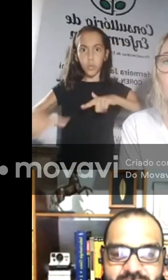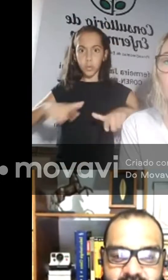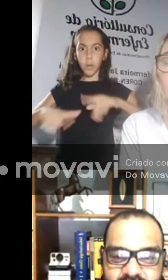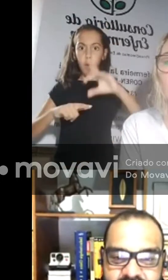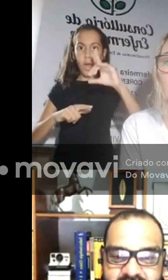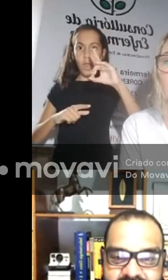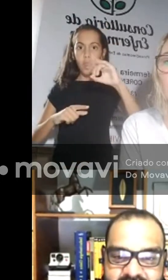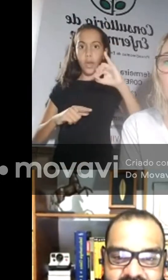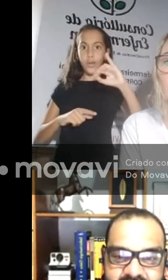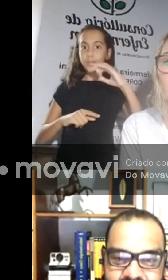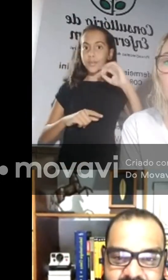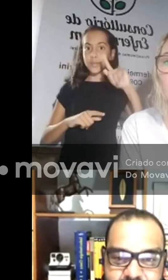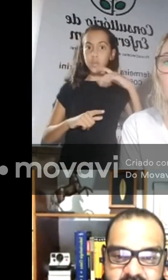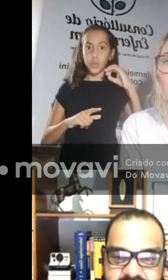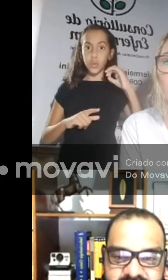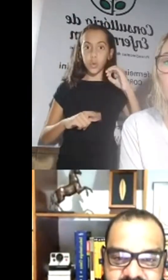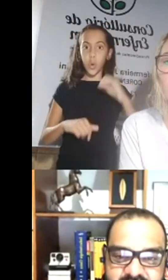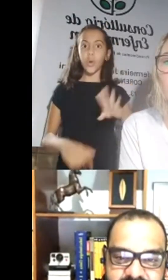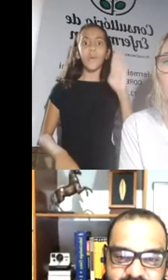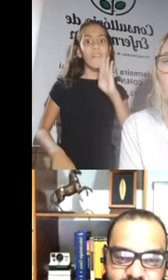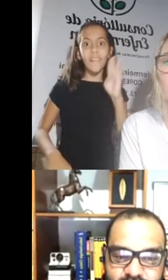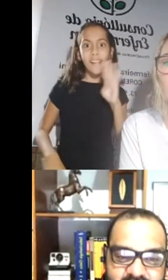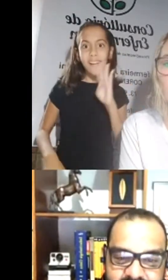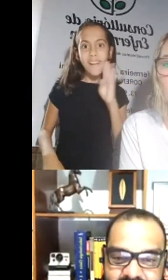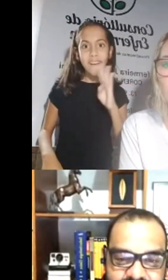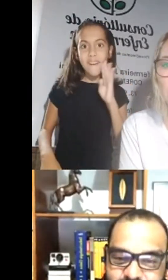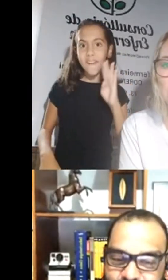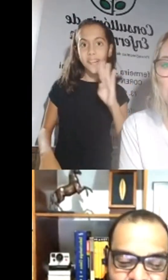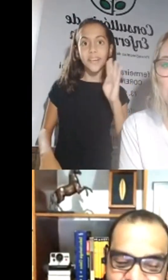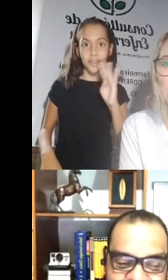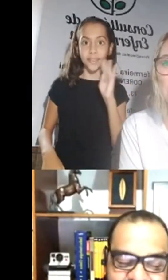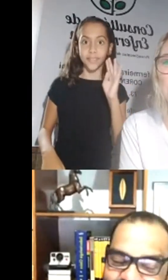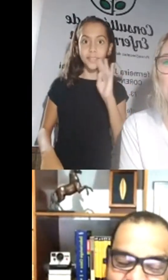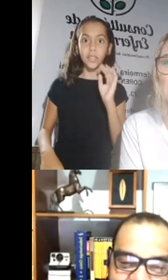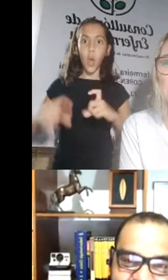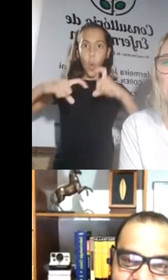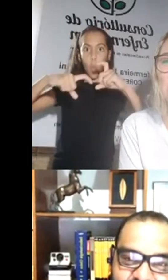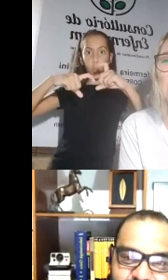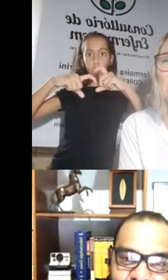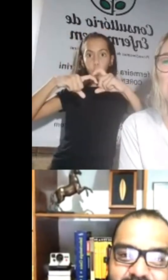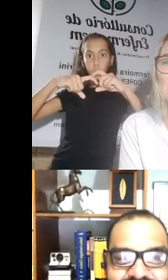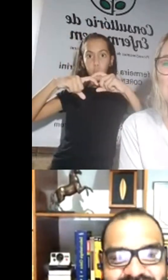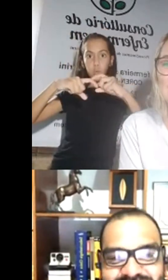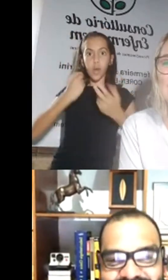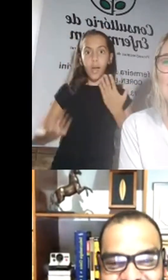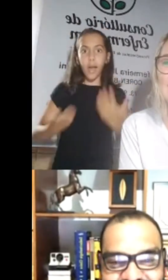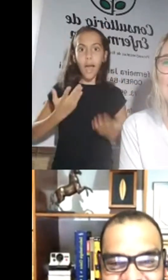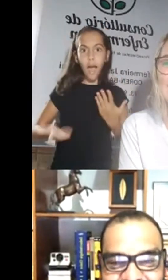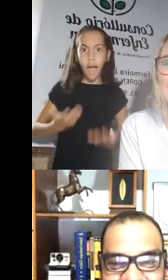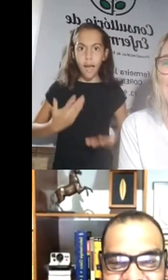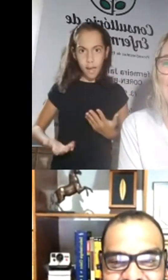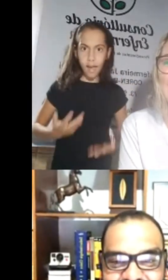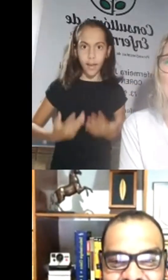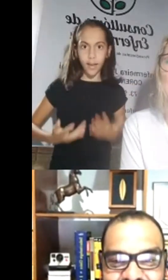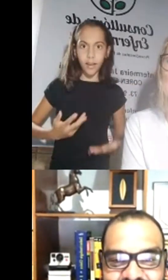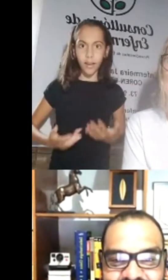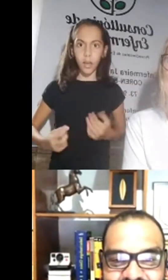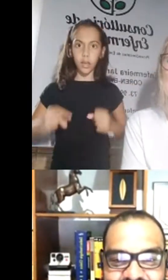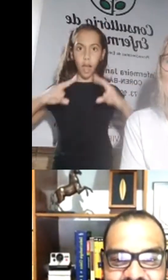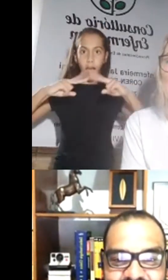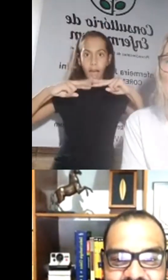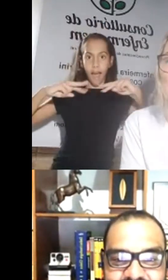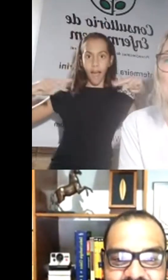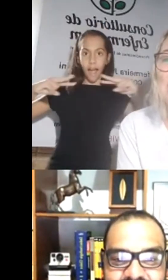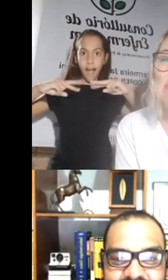família, Diogo é medicina, Diogo é esporte. Esse é o Diogo.